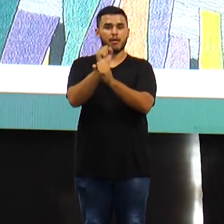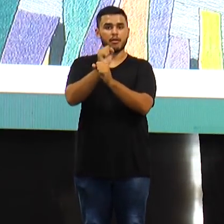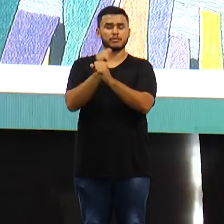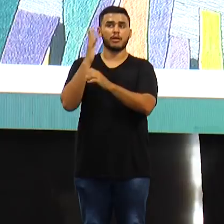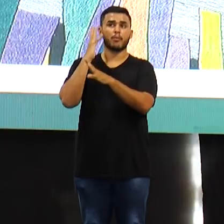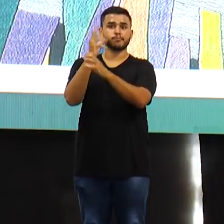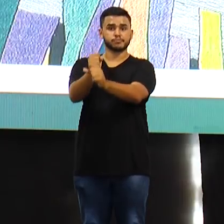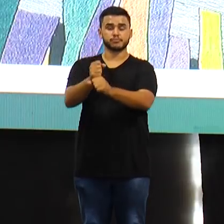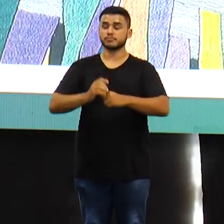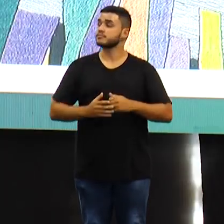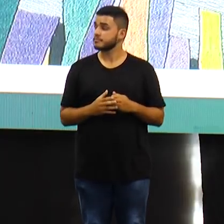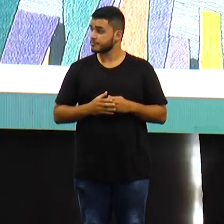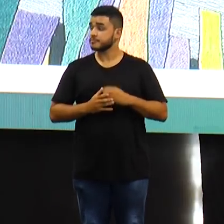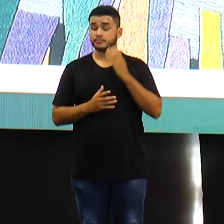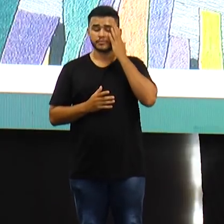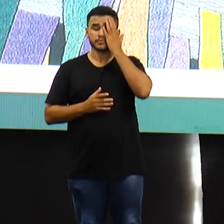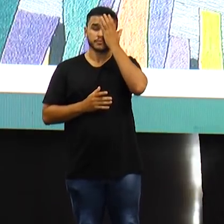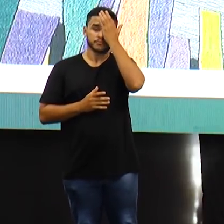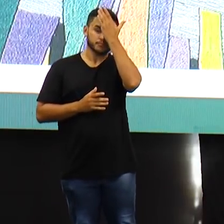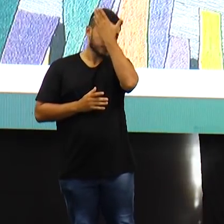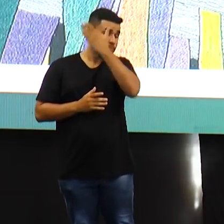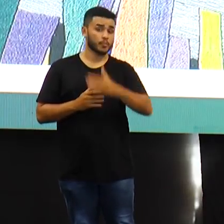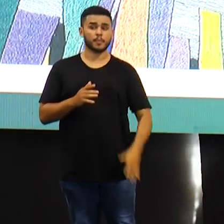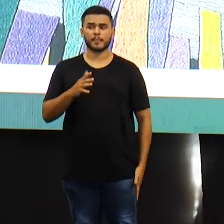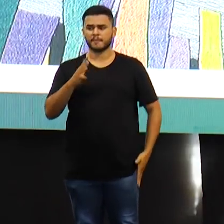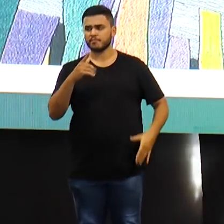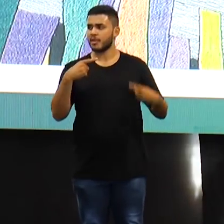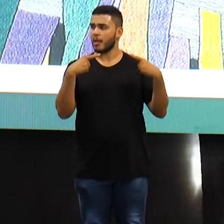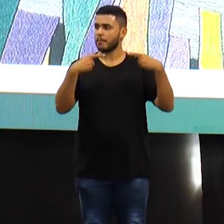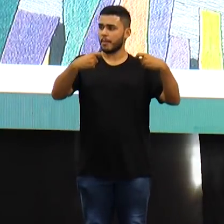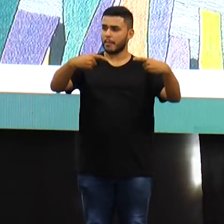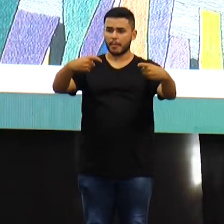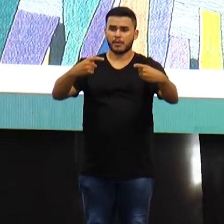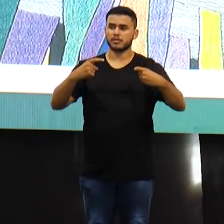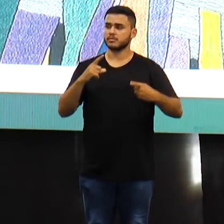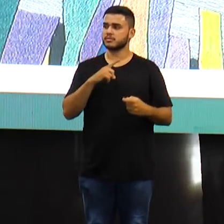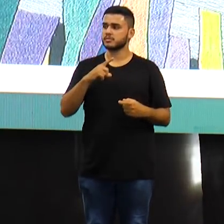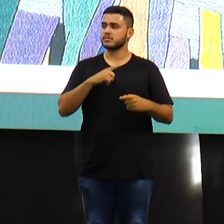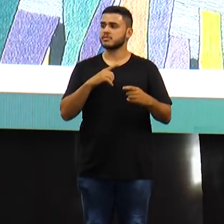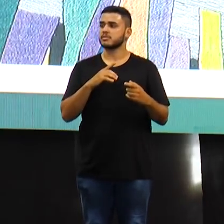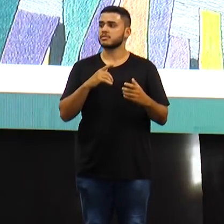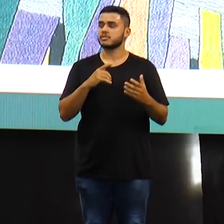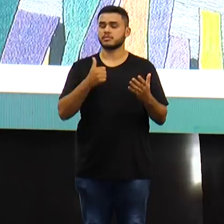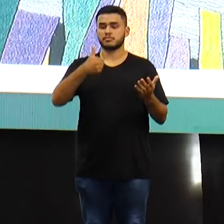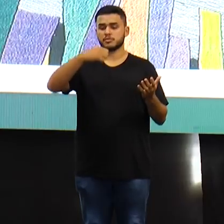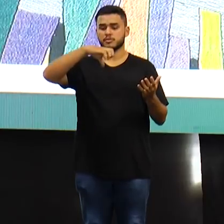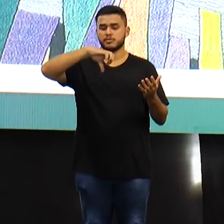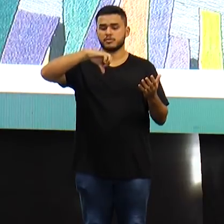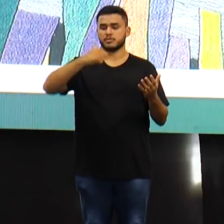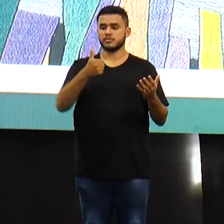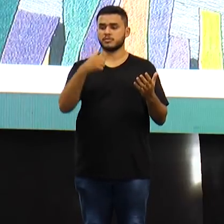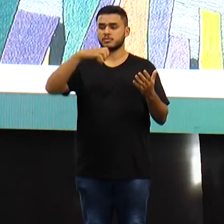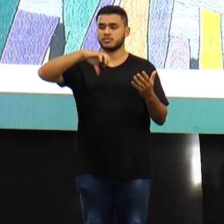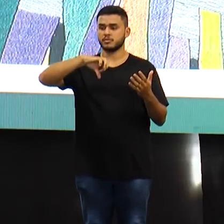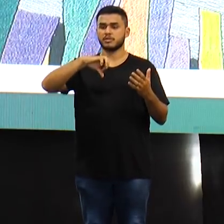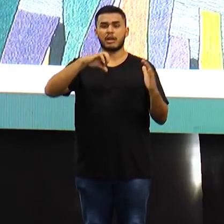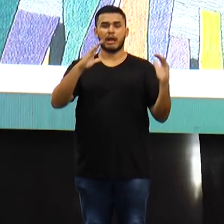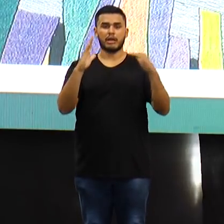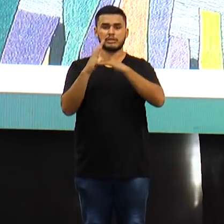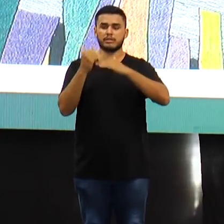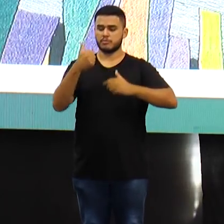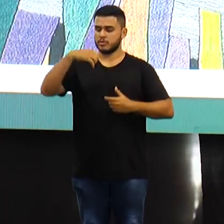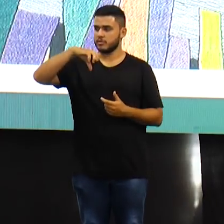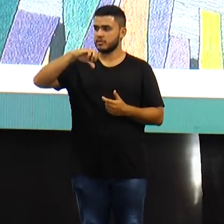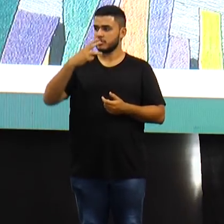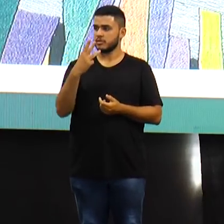mais. Esse período entre guerras, de 1919 a 39, peraí,